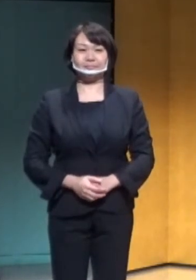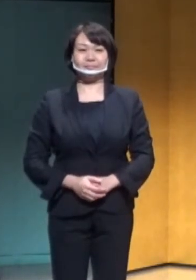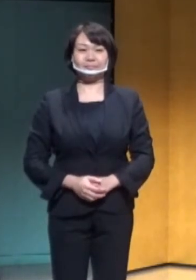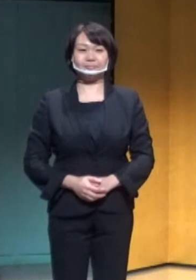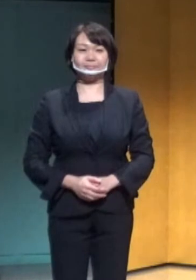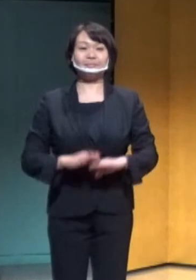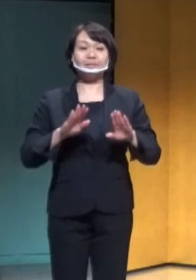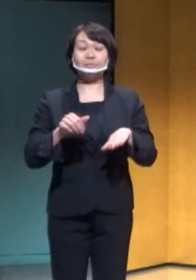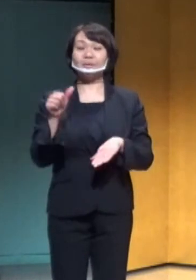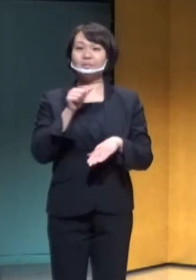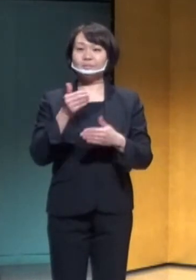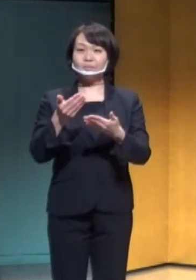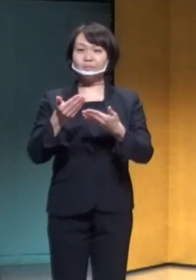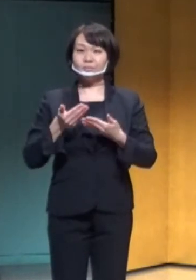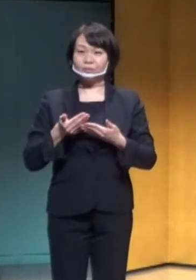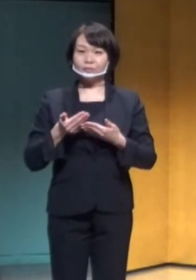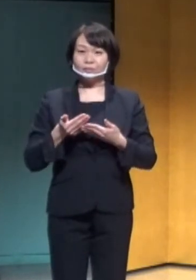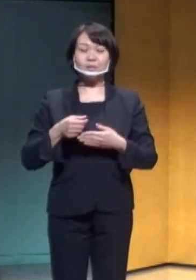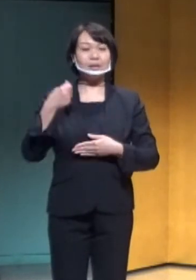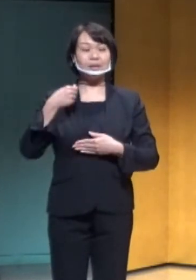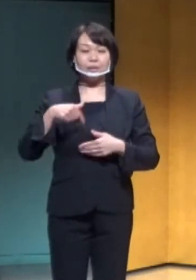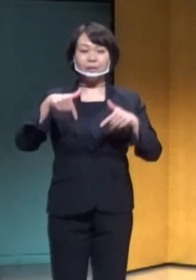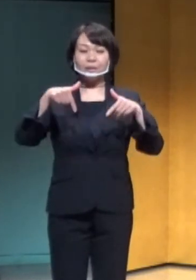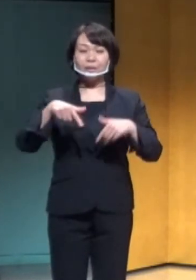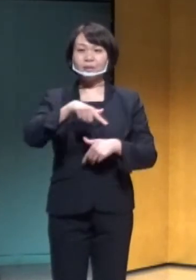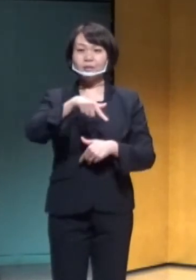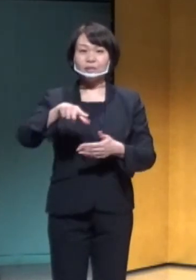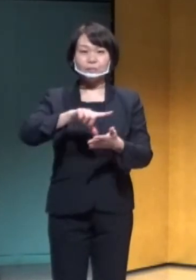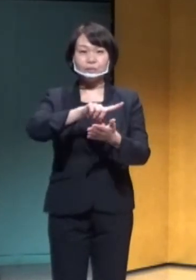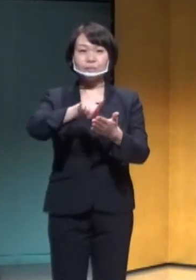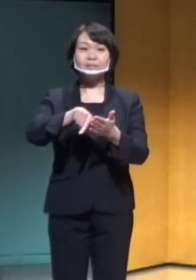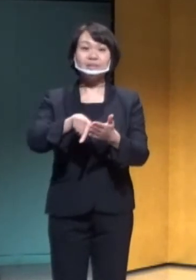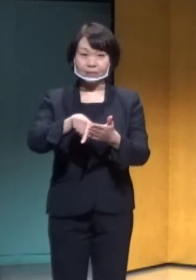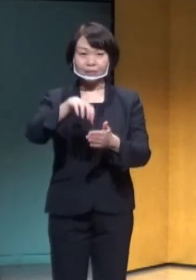ご紹介いただきました南西部地域振興センター所長